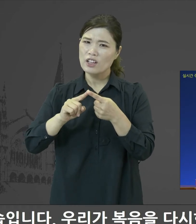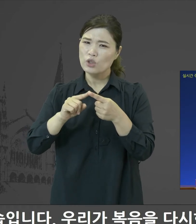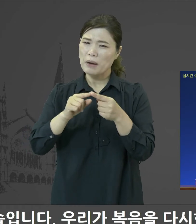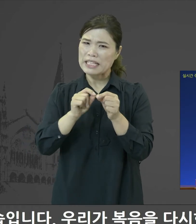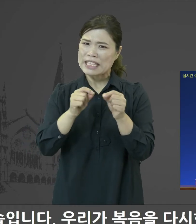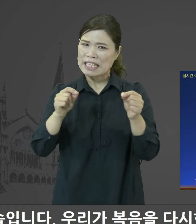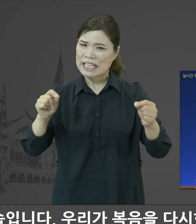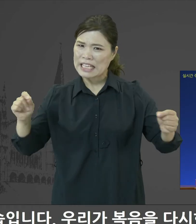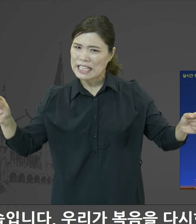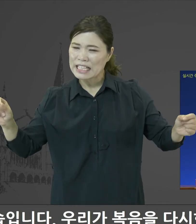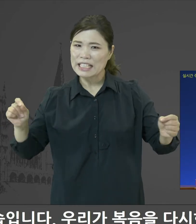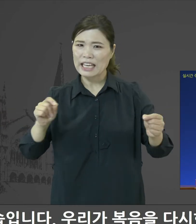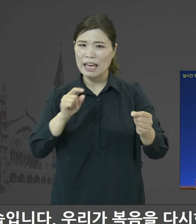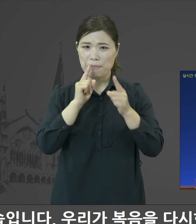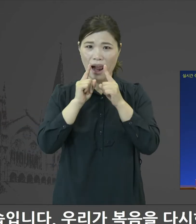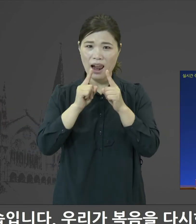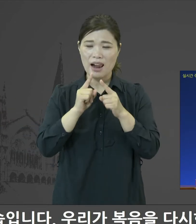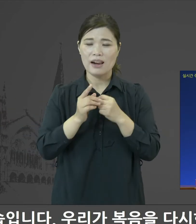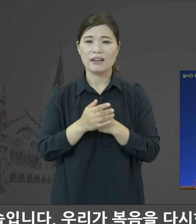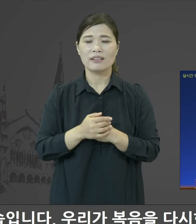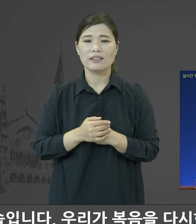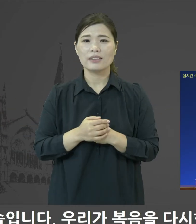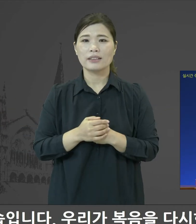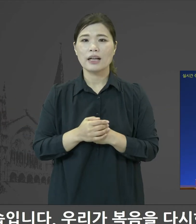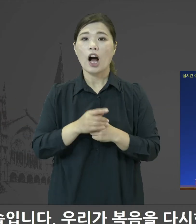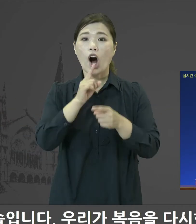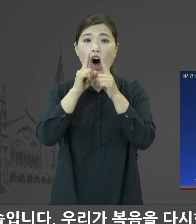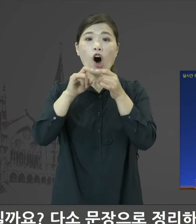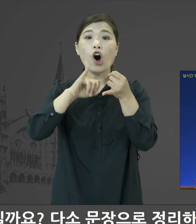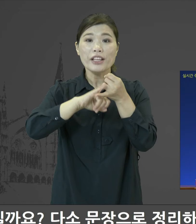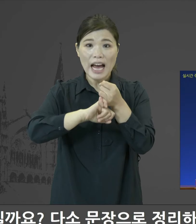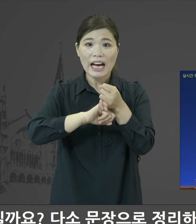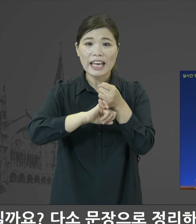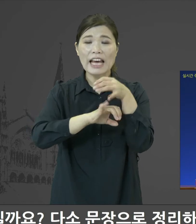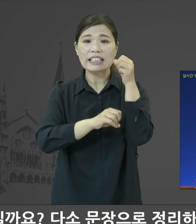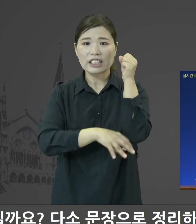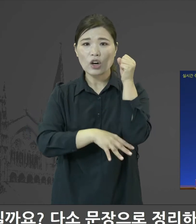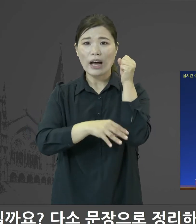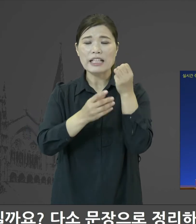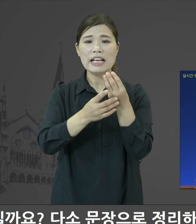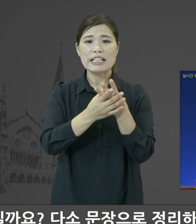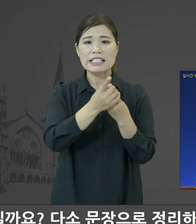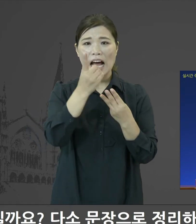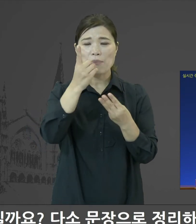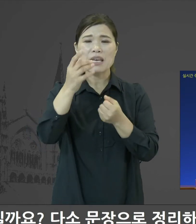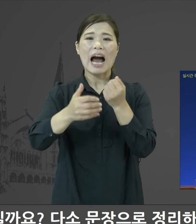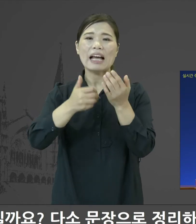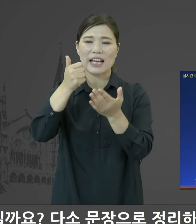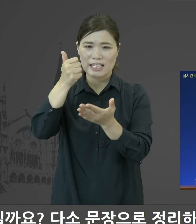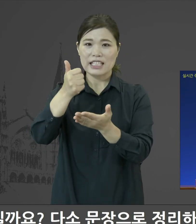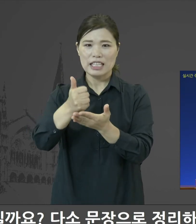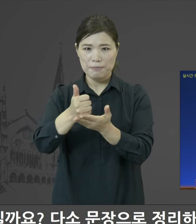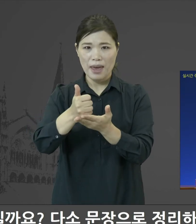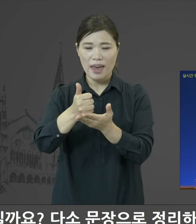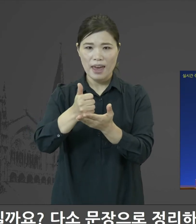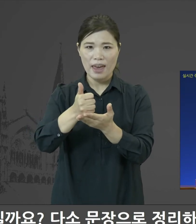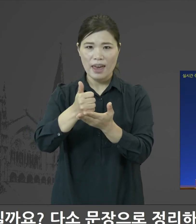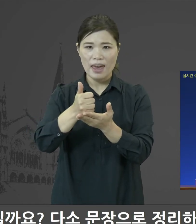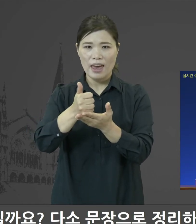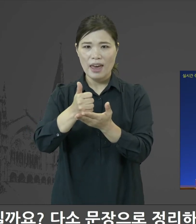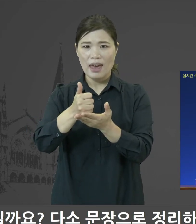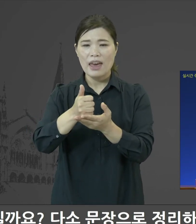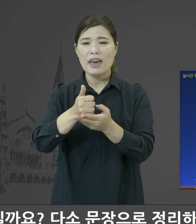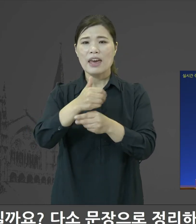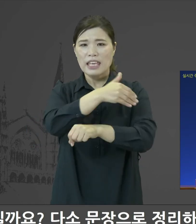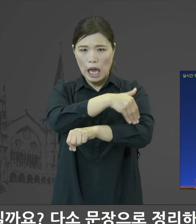보고 있는데 이렇게 정리해 봅니다. 언약에 근거한 삼위 하나님의 구원 사역이라고 복음을 정리합니다. 복음을 정리하는 방법은